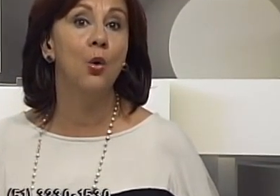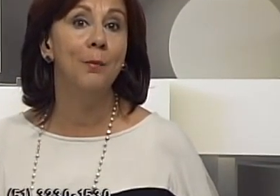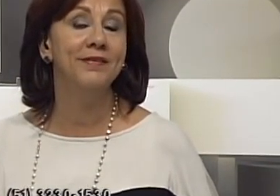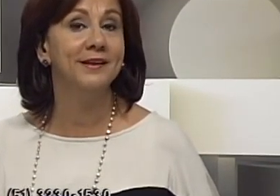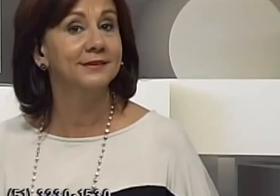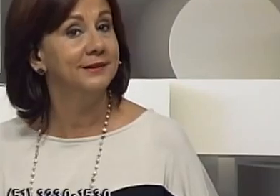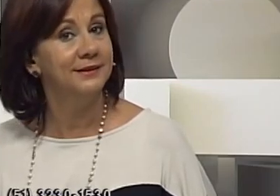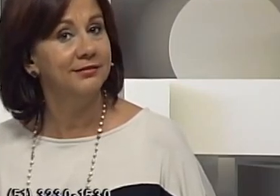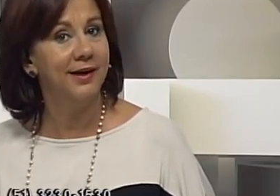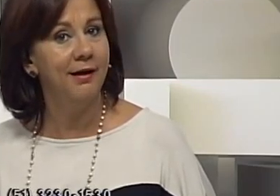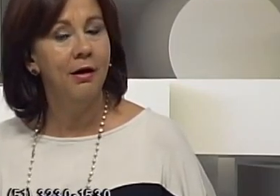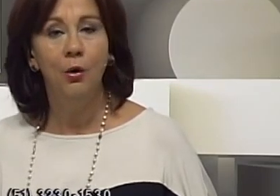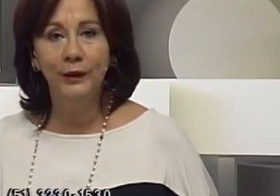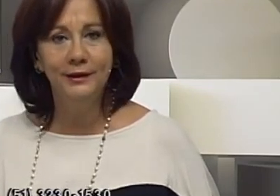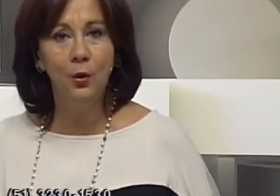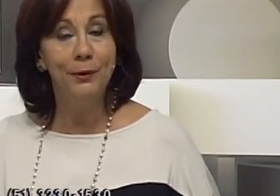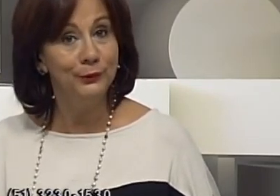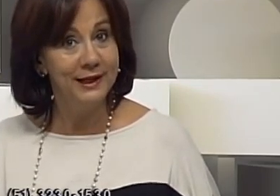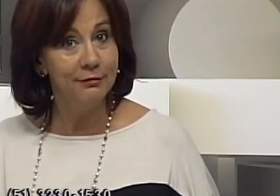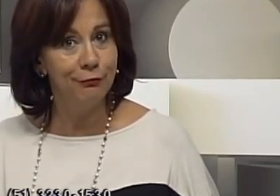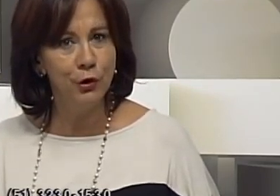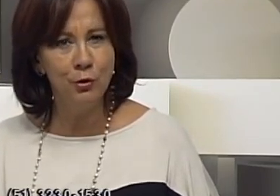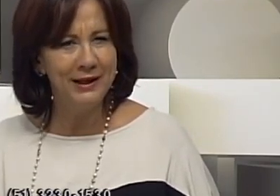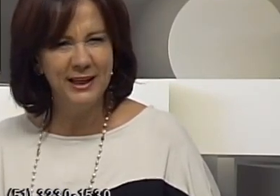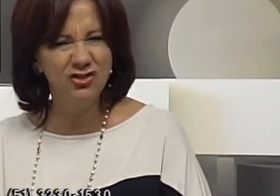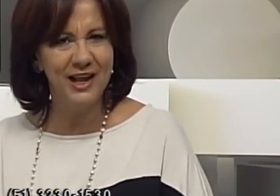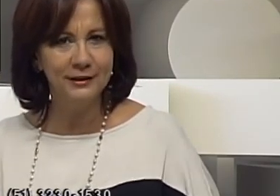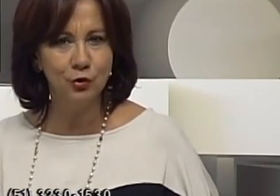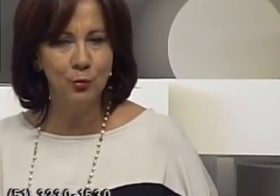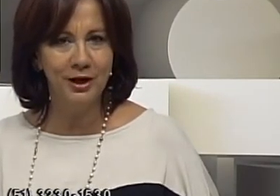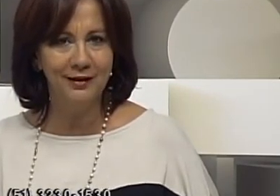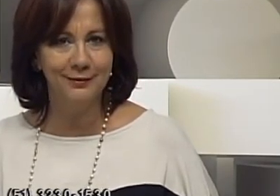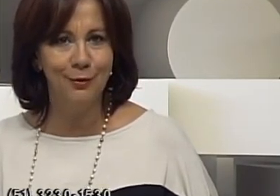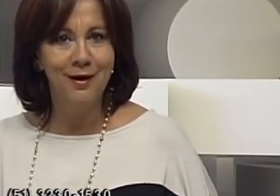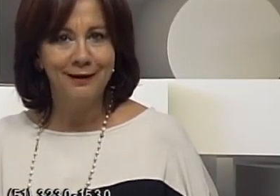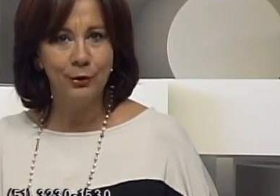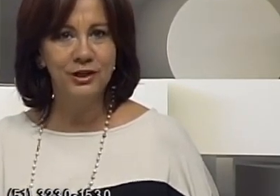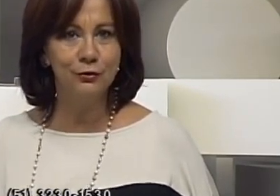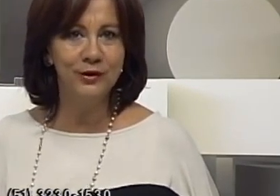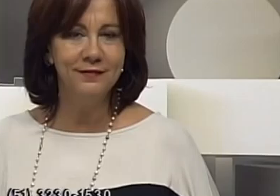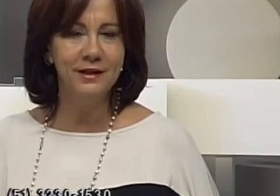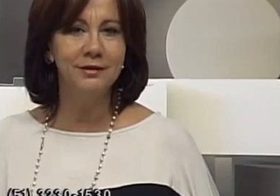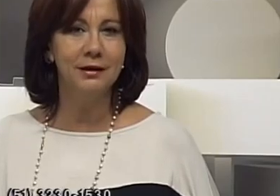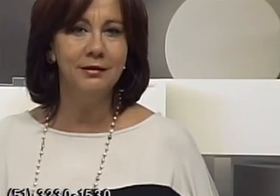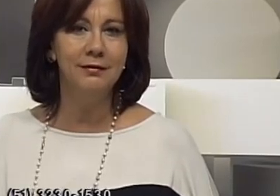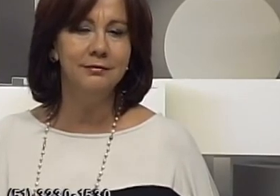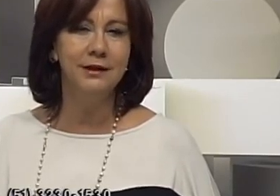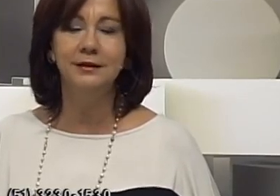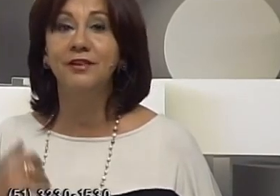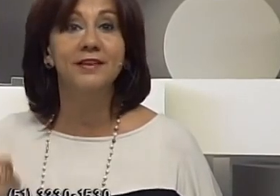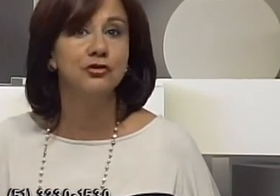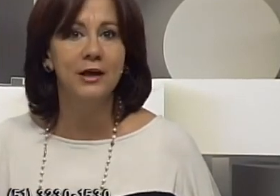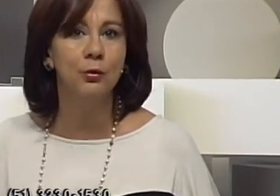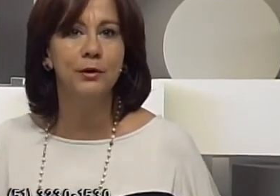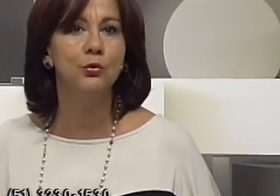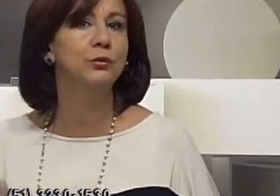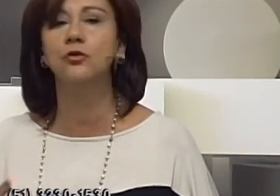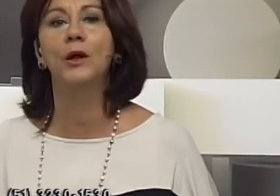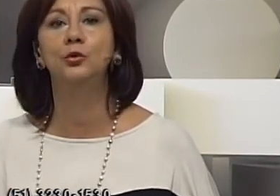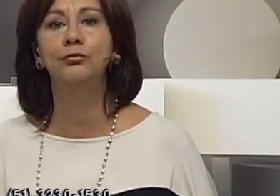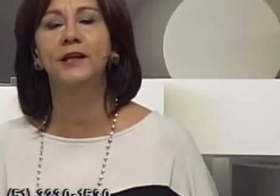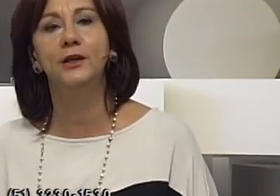Twitter, @CidadaniaTVE, ou então pelo telefone, uma linha direta de comunicação, que é o 3230-1530. Faça já